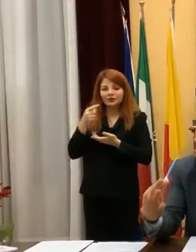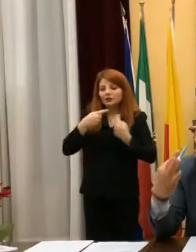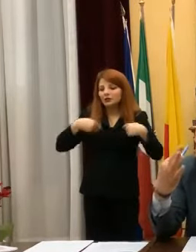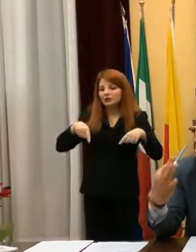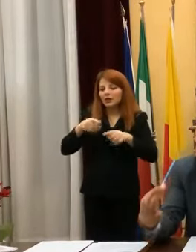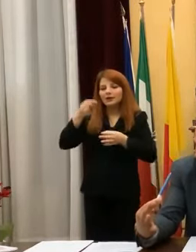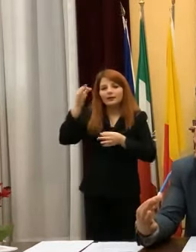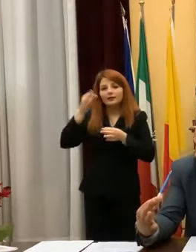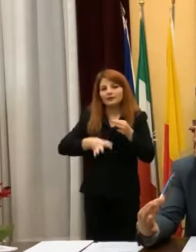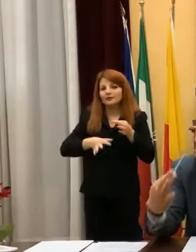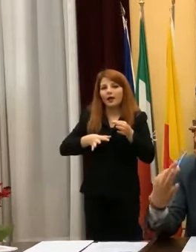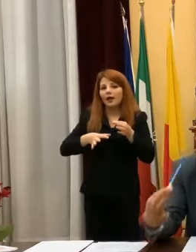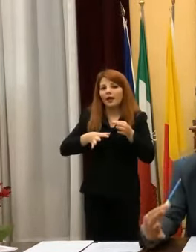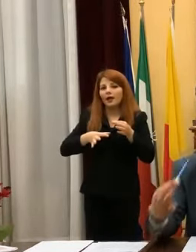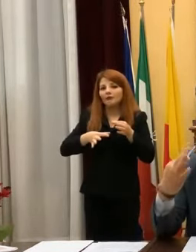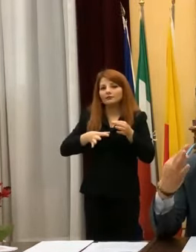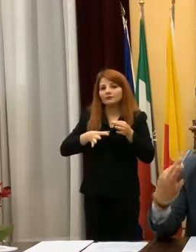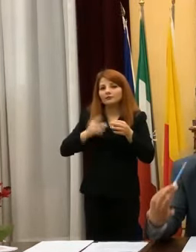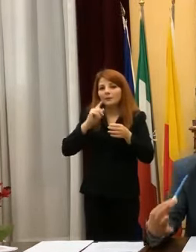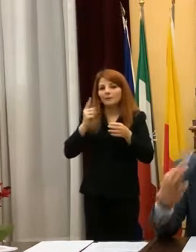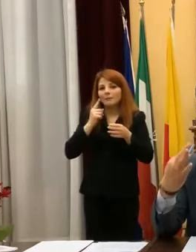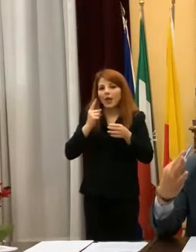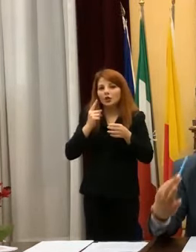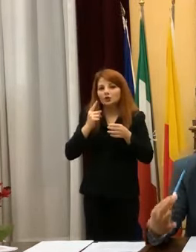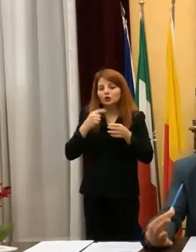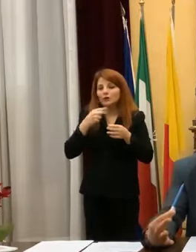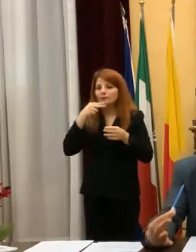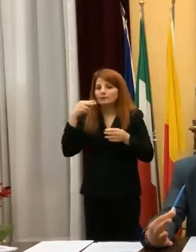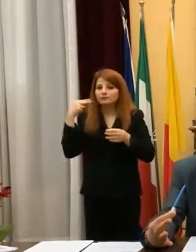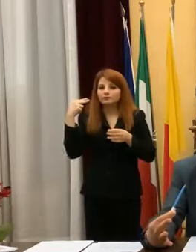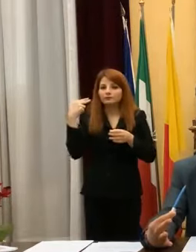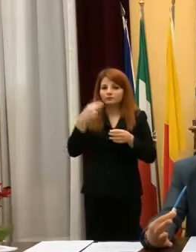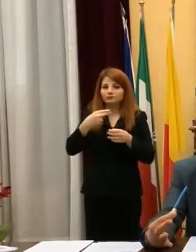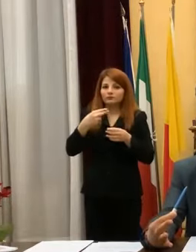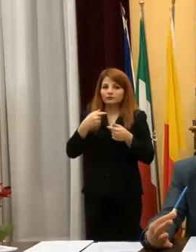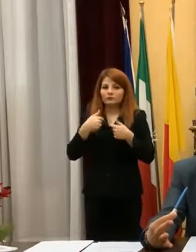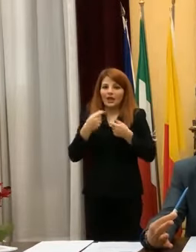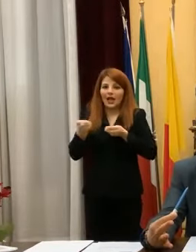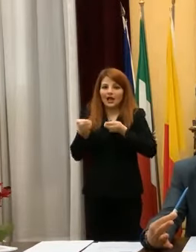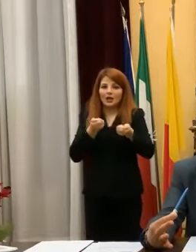Covid, emergenza Covid di Giuseppe Laganga.